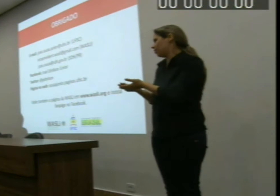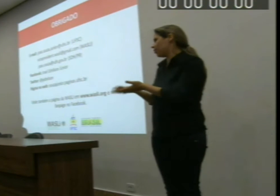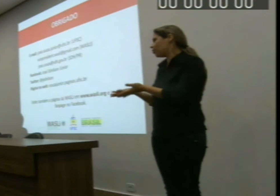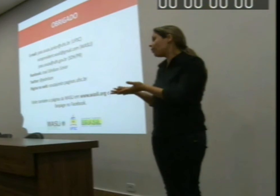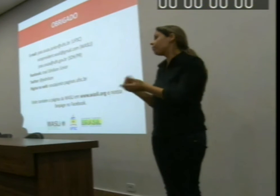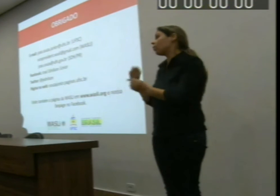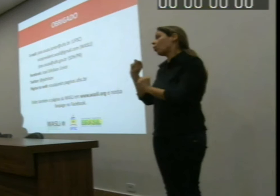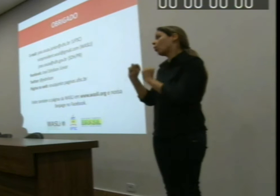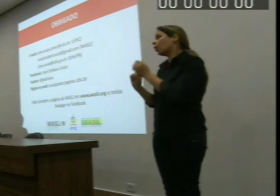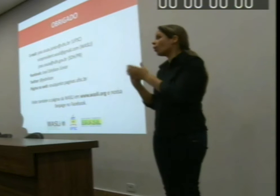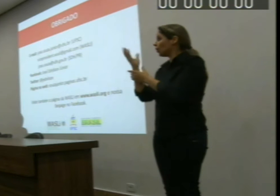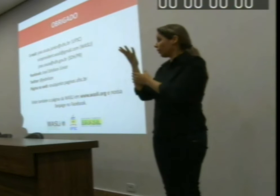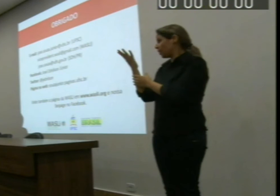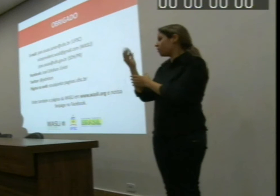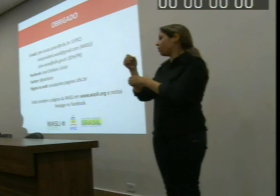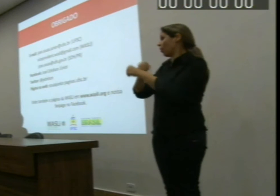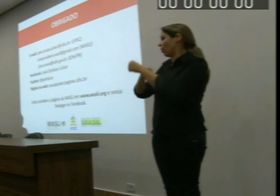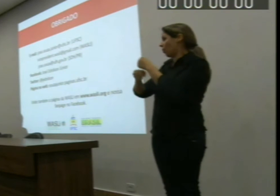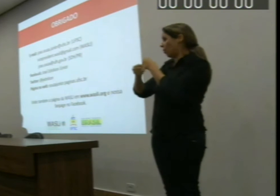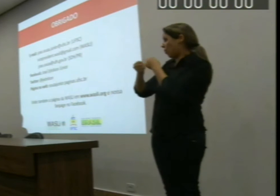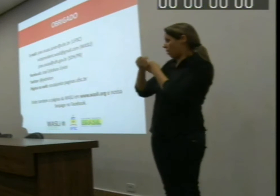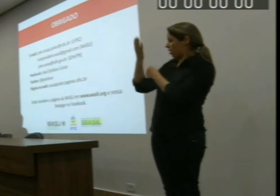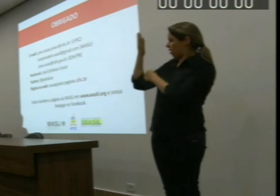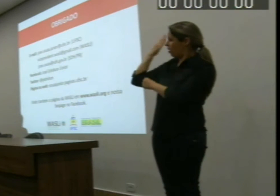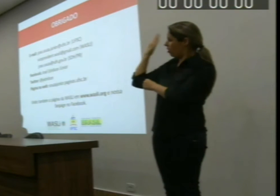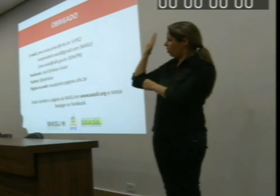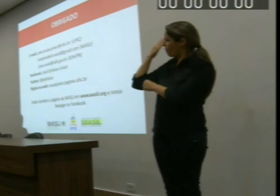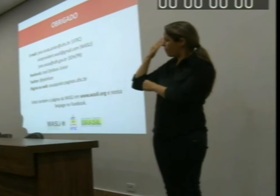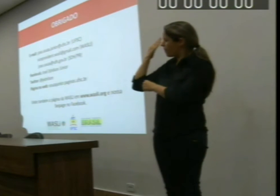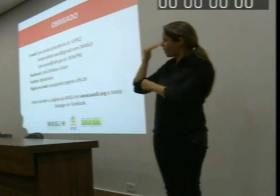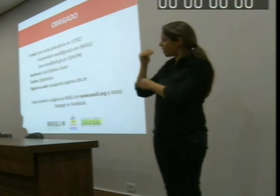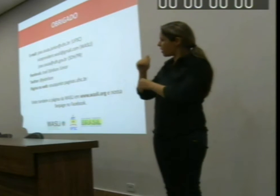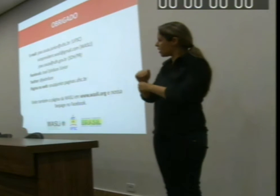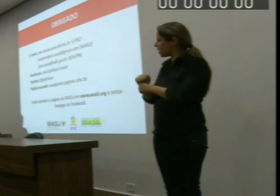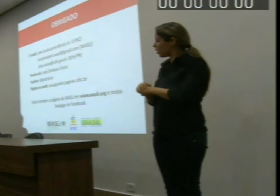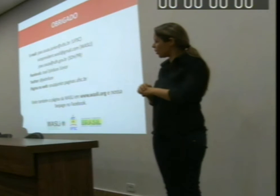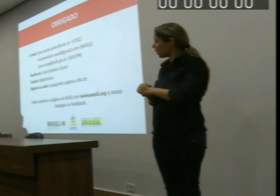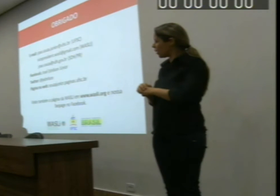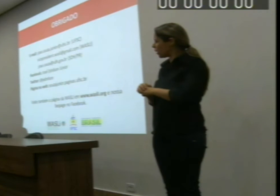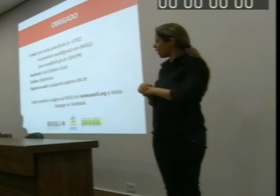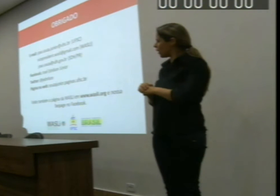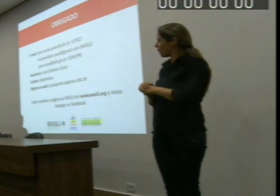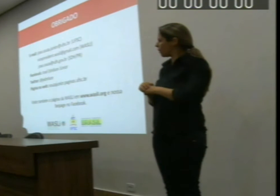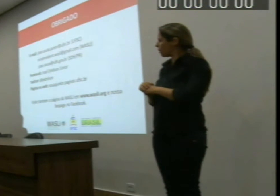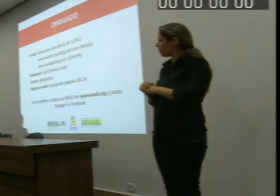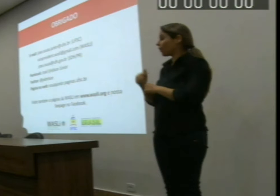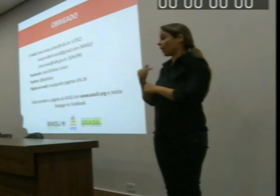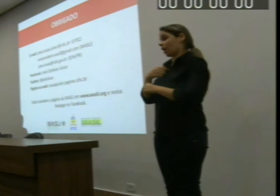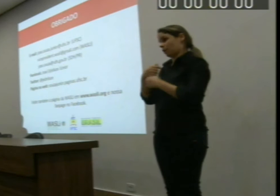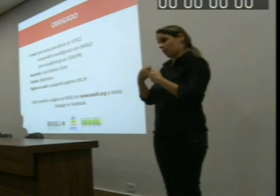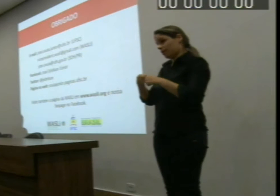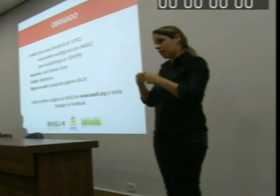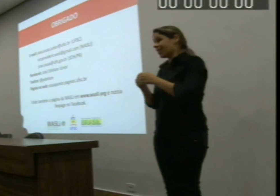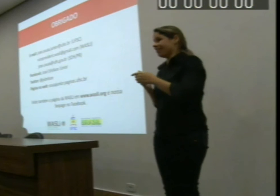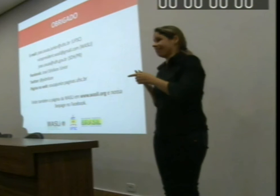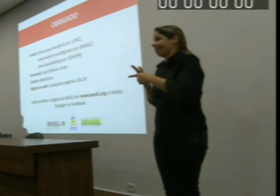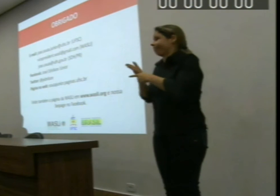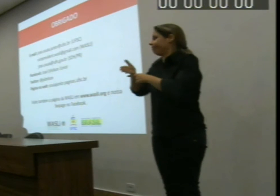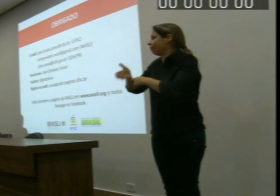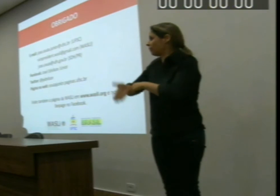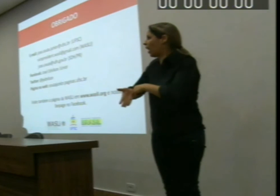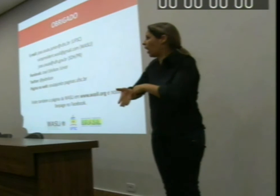aconteceu o ano passado foi de eh uma intervenção que eu tive que fazer entre